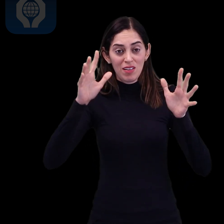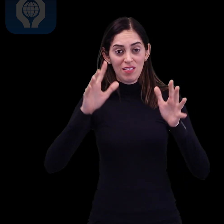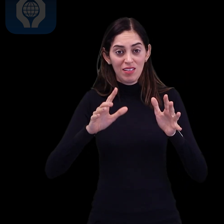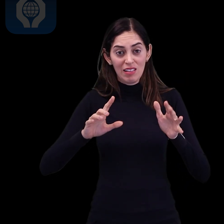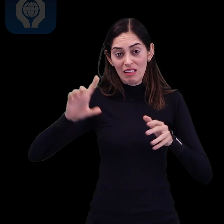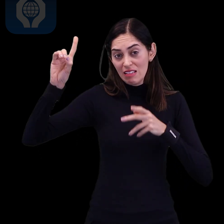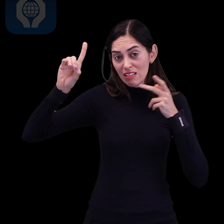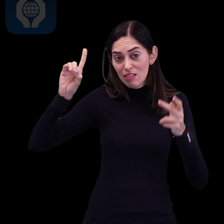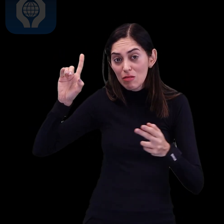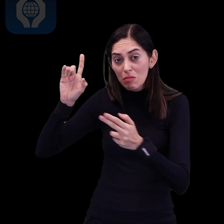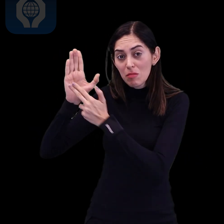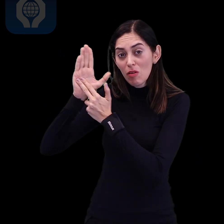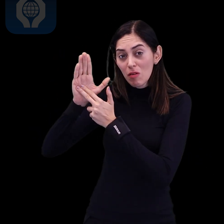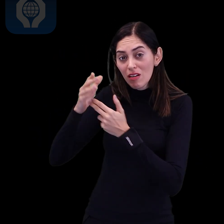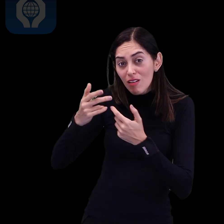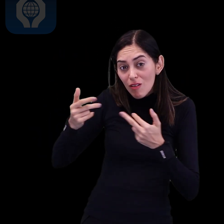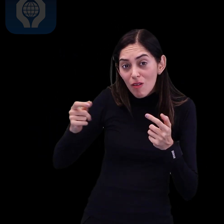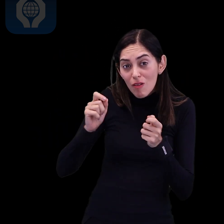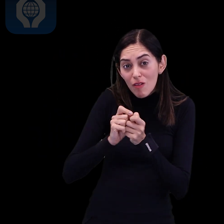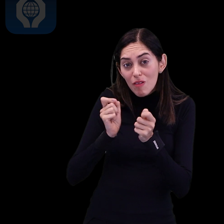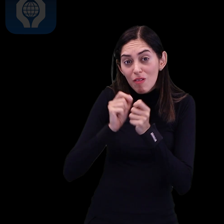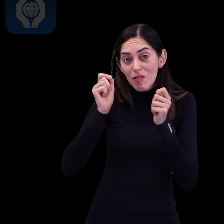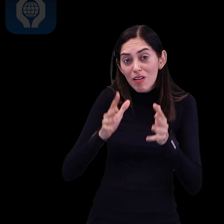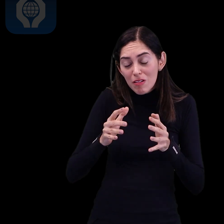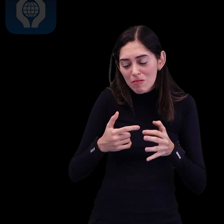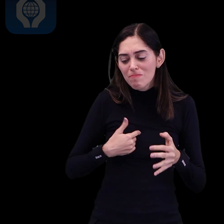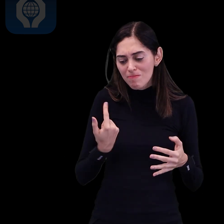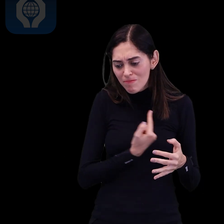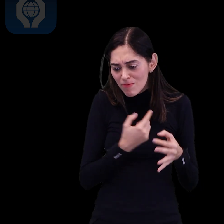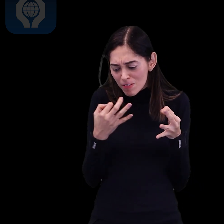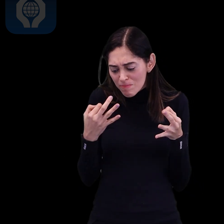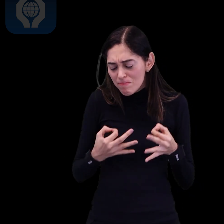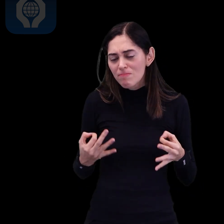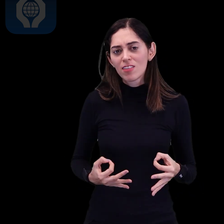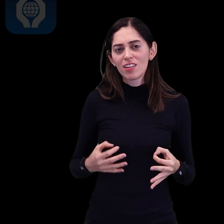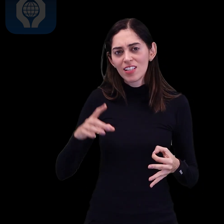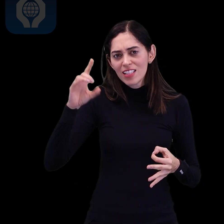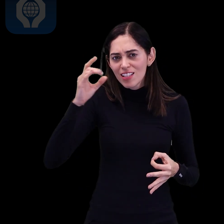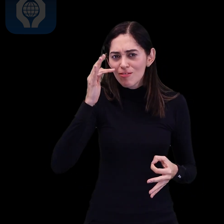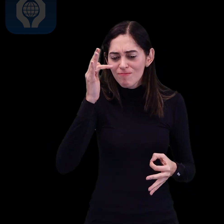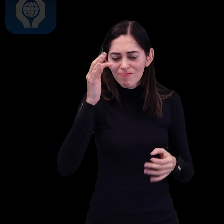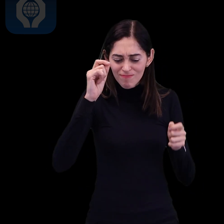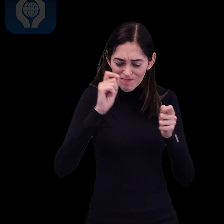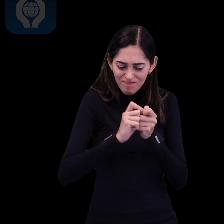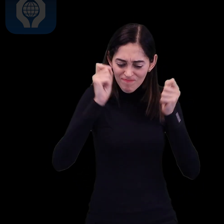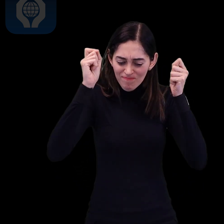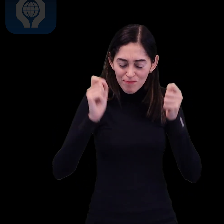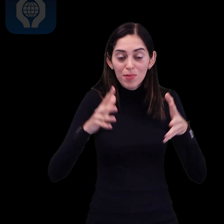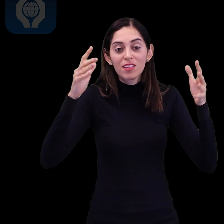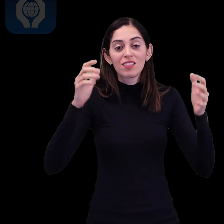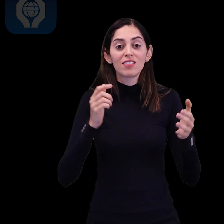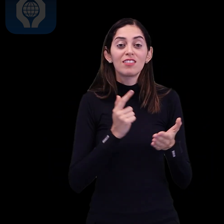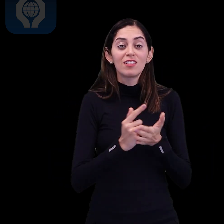quando Deus promete fazer algo, podemos ter toda a certeza de que Ele vai fazer mesmo. Gênesis 2:1